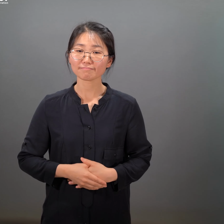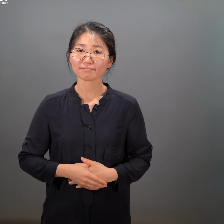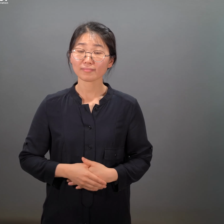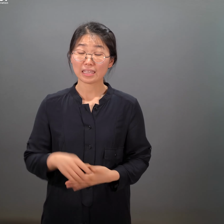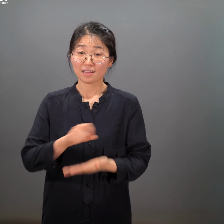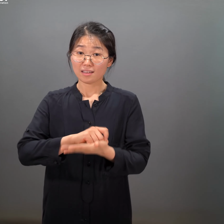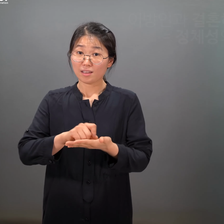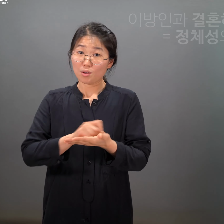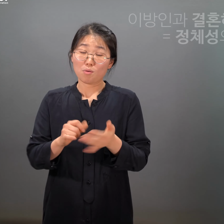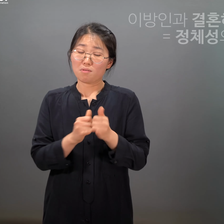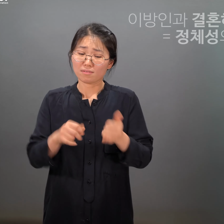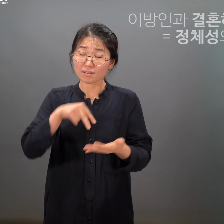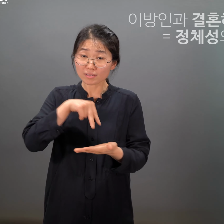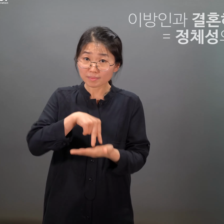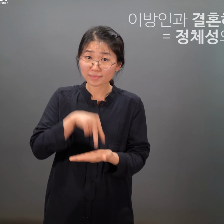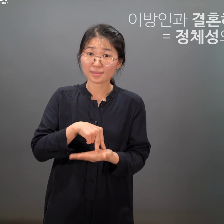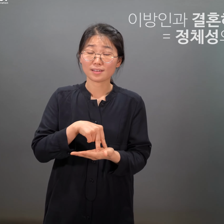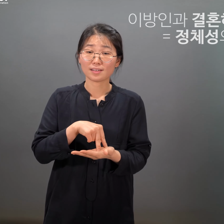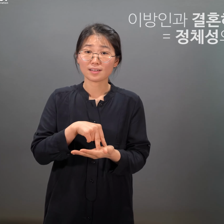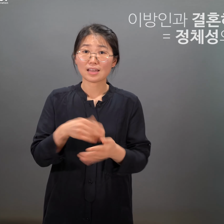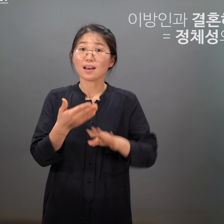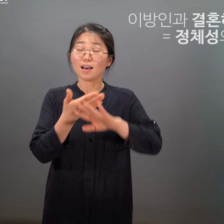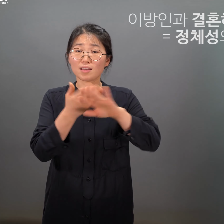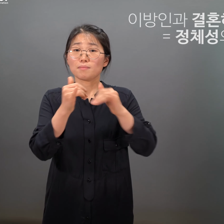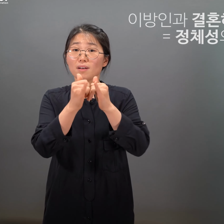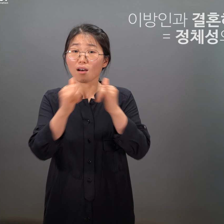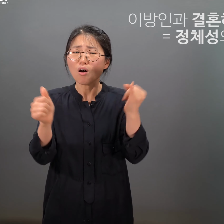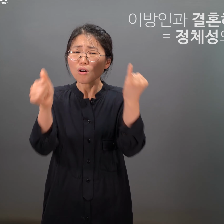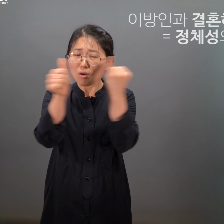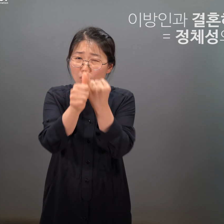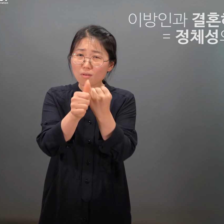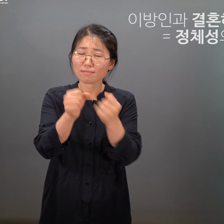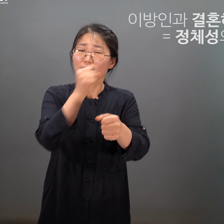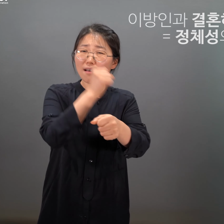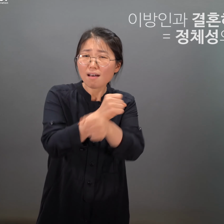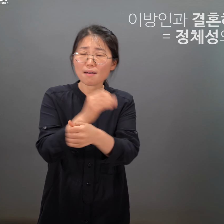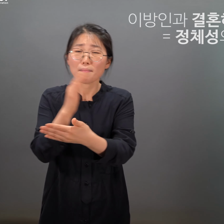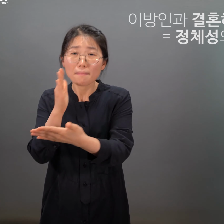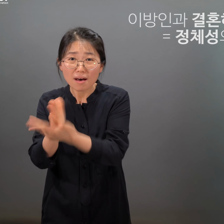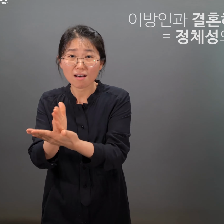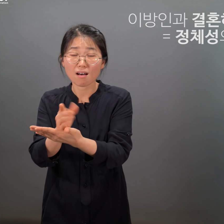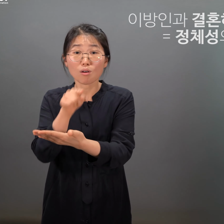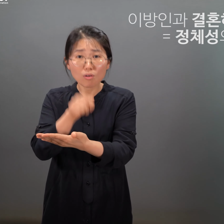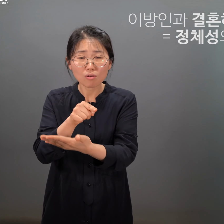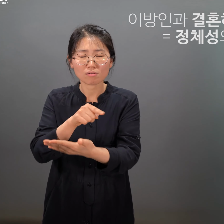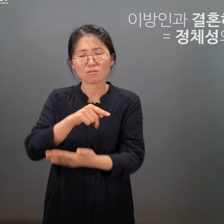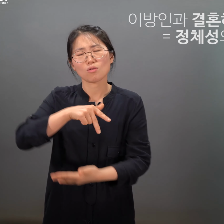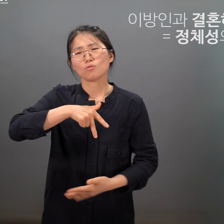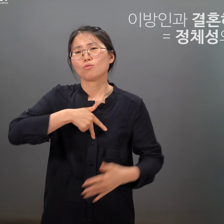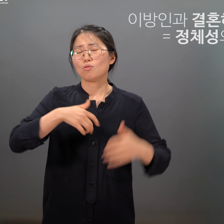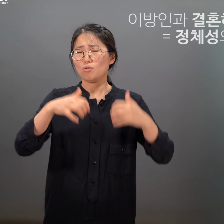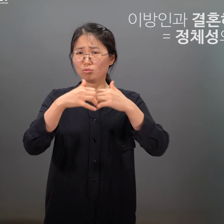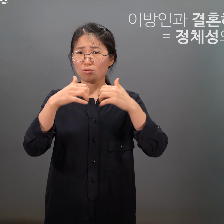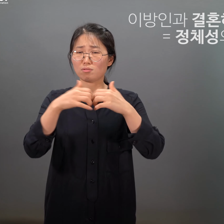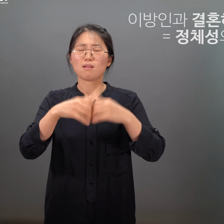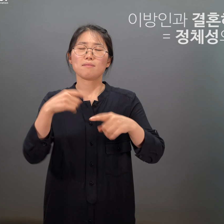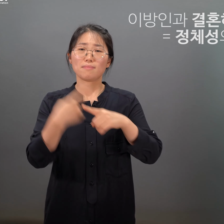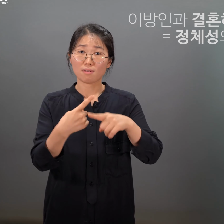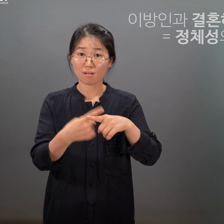사사기를 기록한 역사가의 눈에는 이방인과 결혼하지 않는 것은 정체성